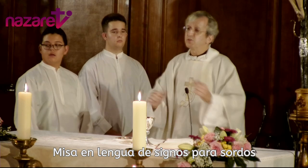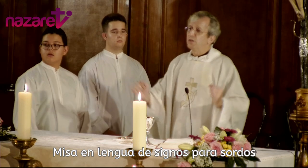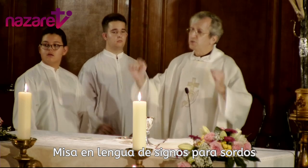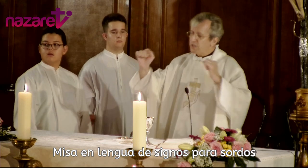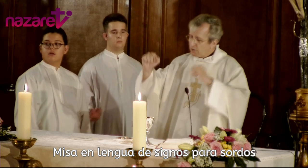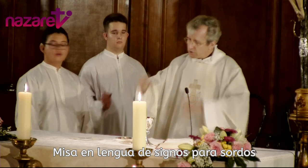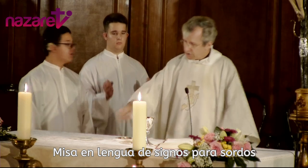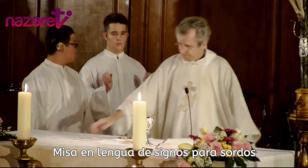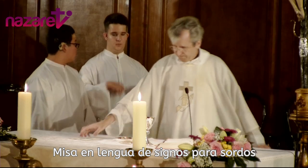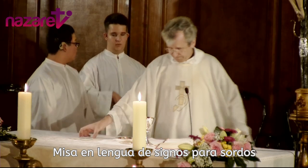los siglos.